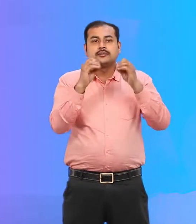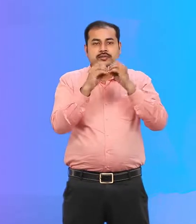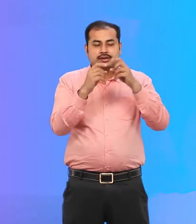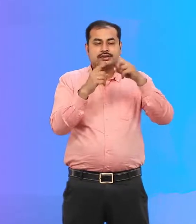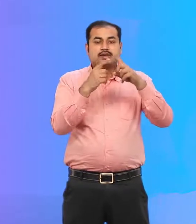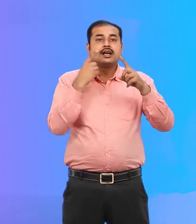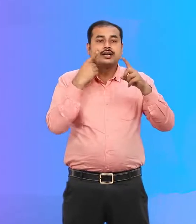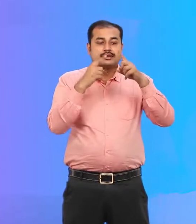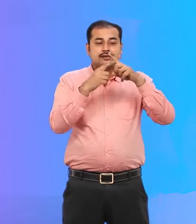झाल